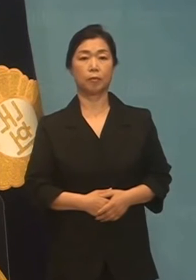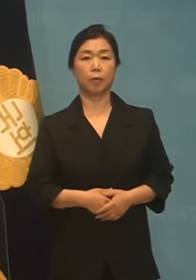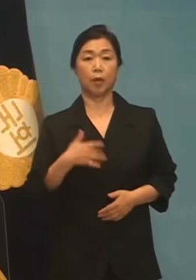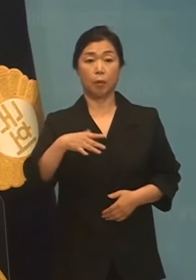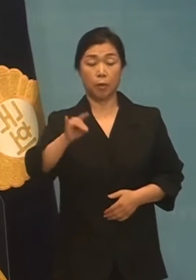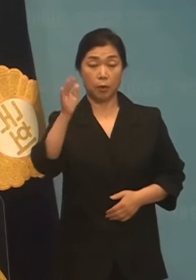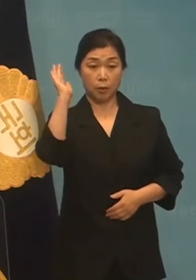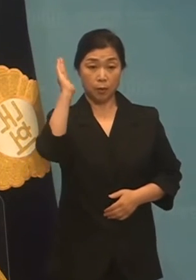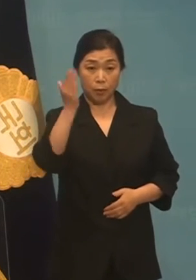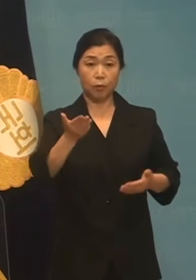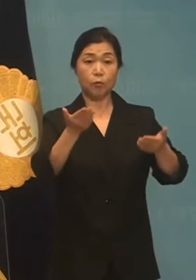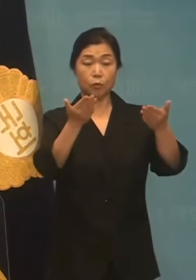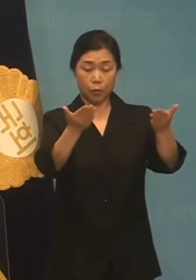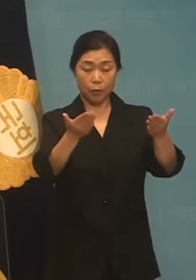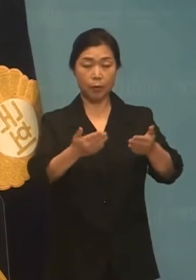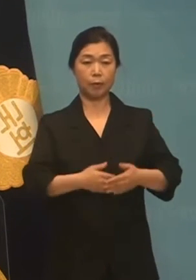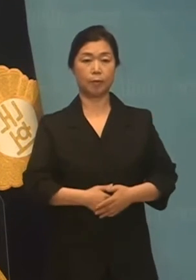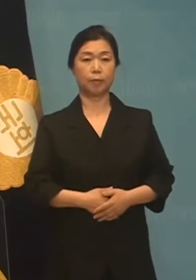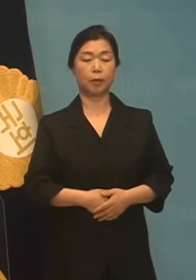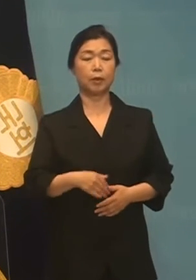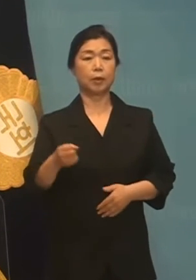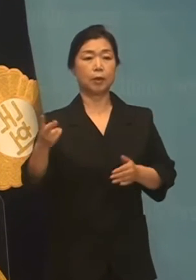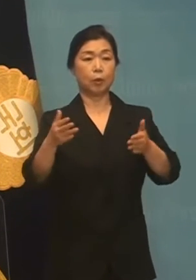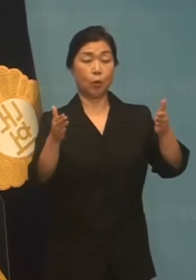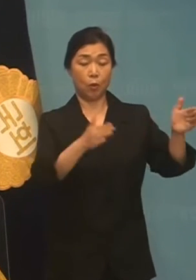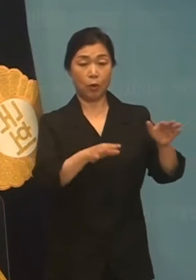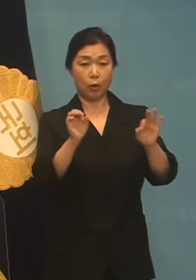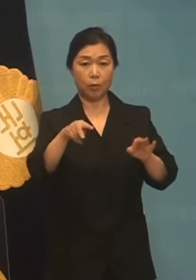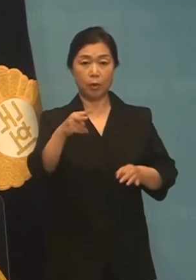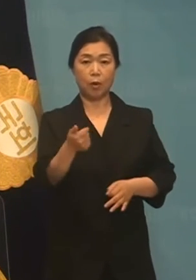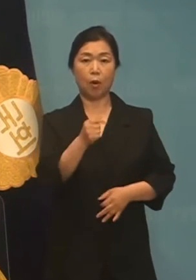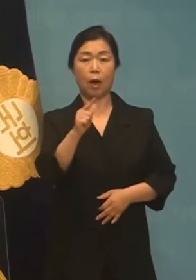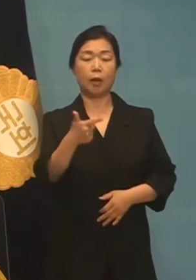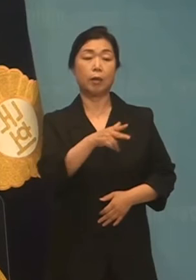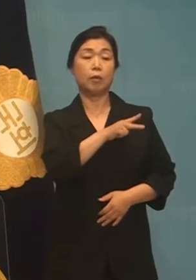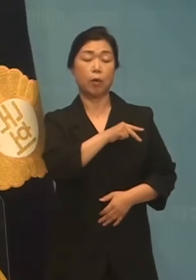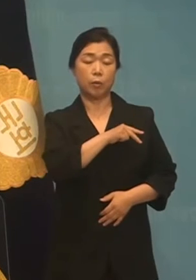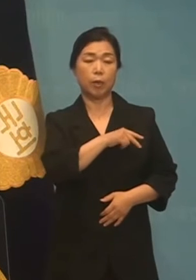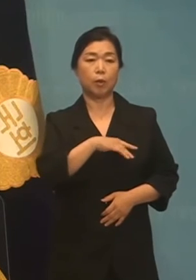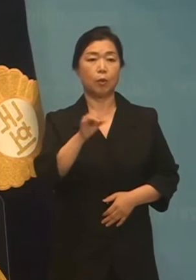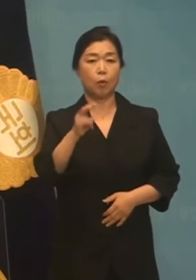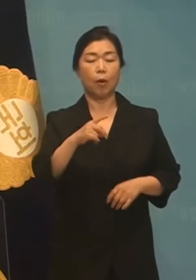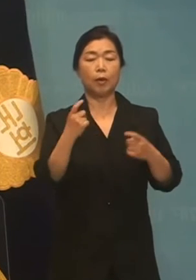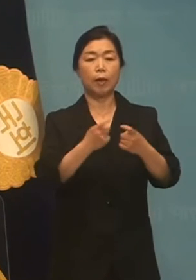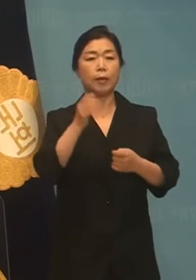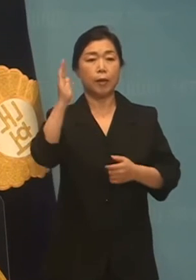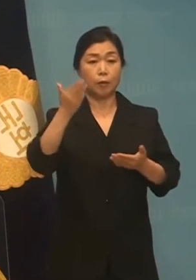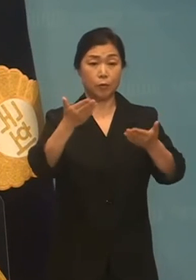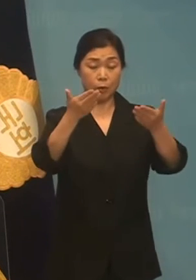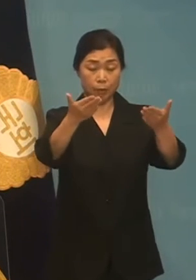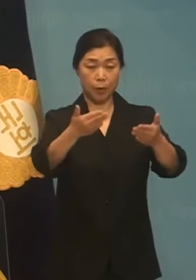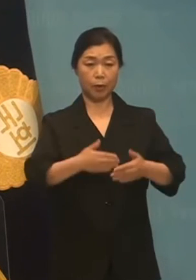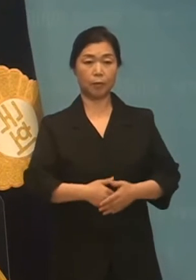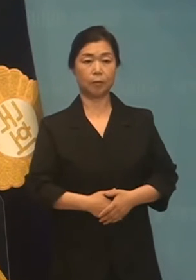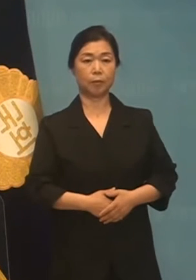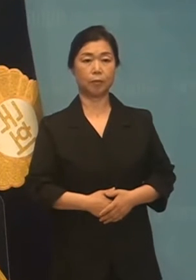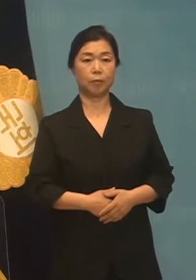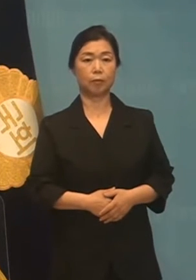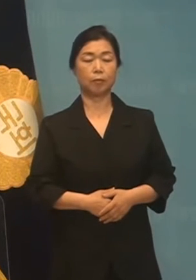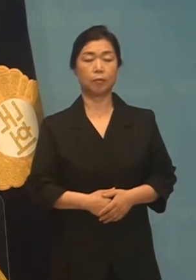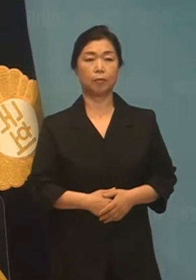제가 먼저 기자회견문을 낭독하도록 하겠습니다. 그리고 김성환 의원님께서 또 추가 발언을 하도록 하시겠습니다.